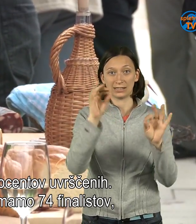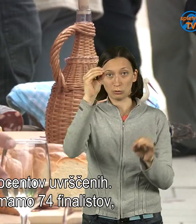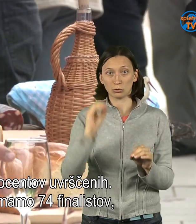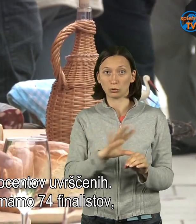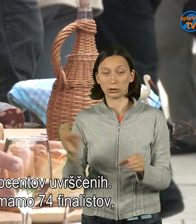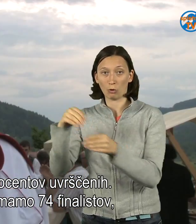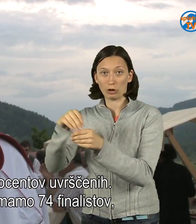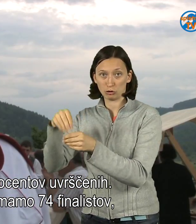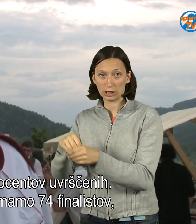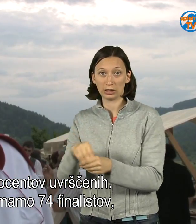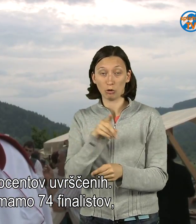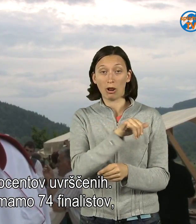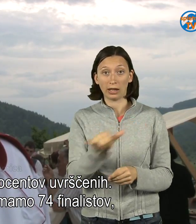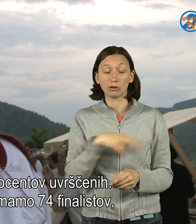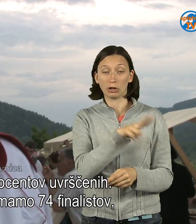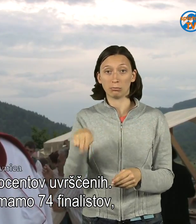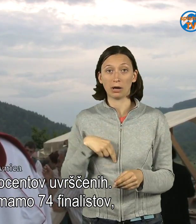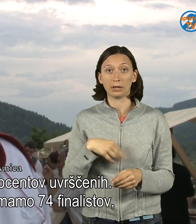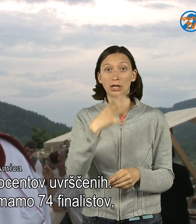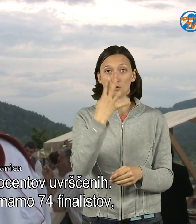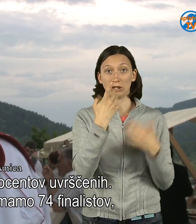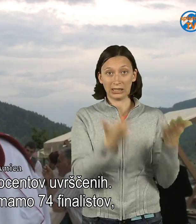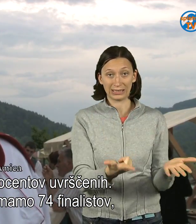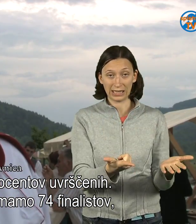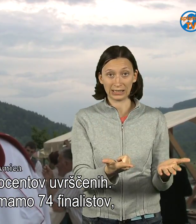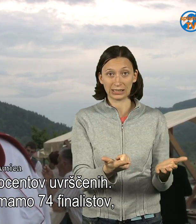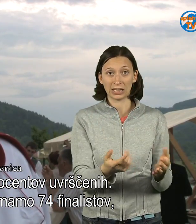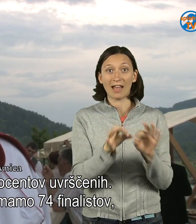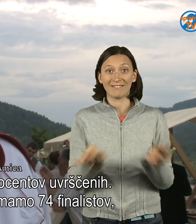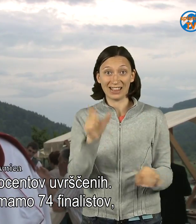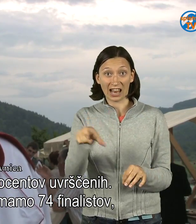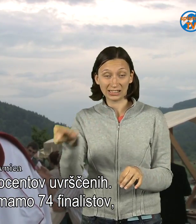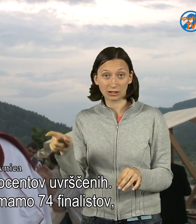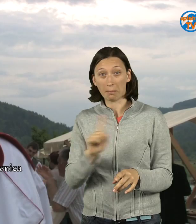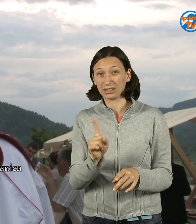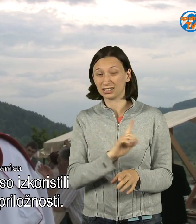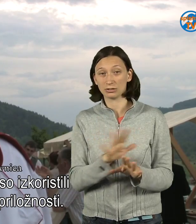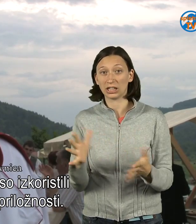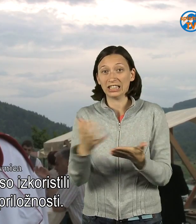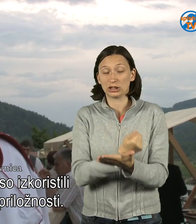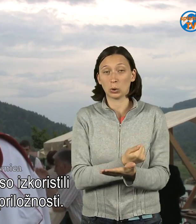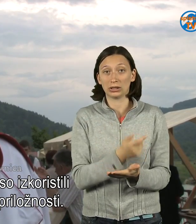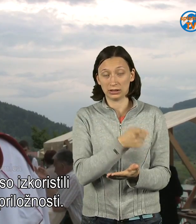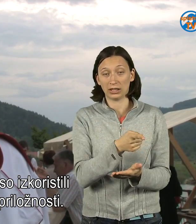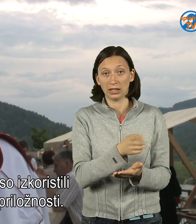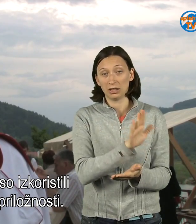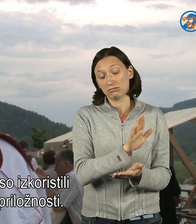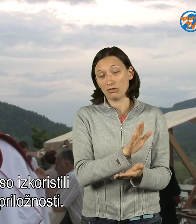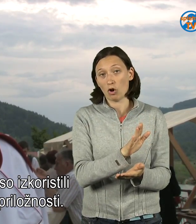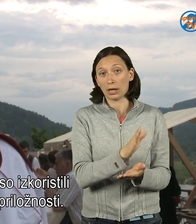10% uvrščenih. Tako da letošnje leto imamo 74 finalistov, vendar niso vsi izkoristili